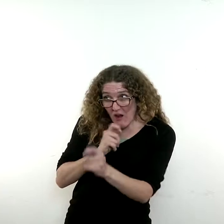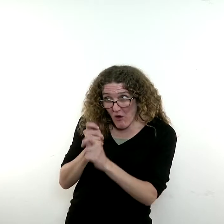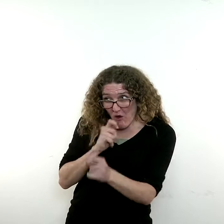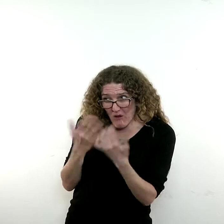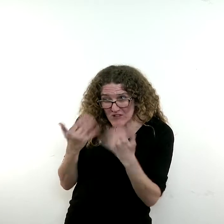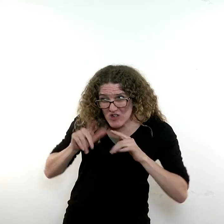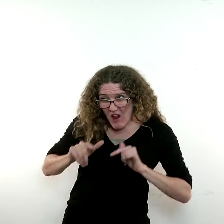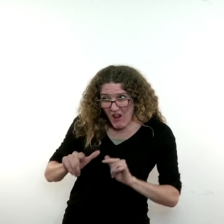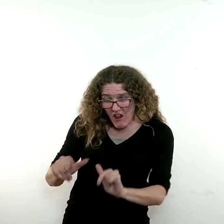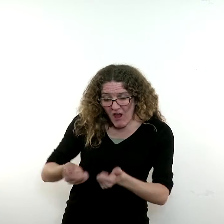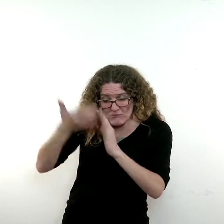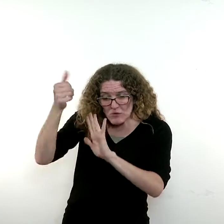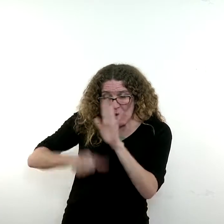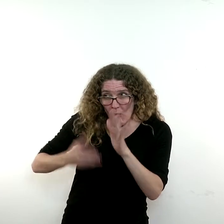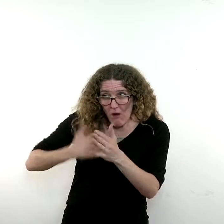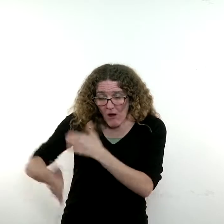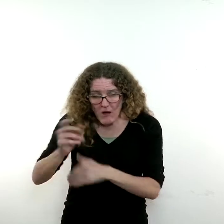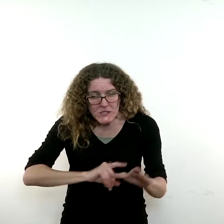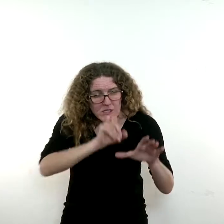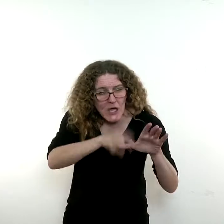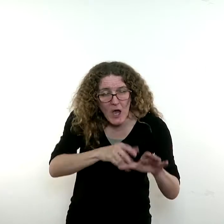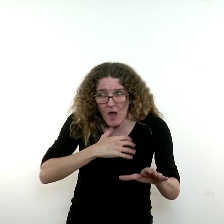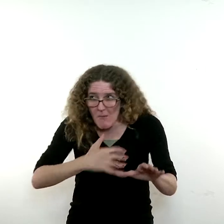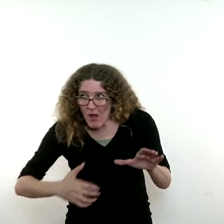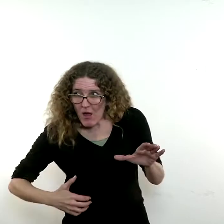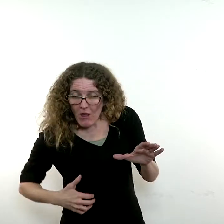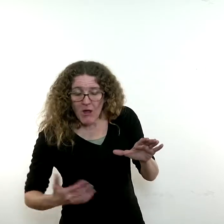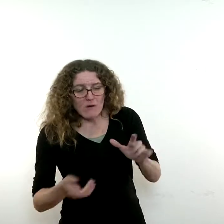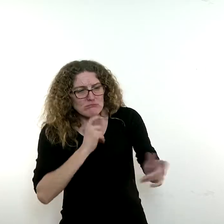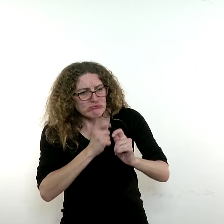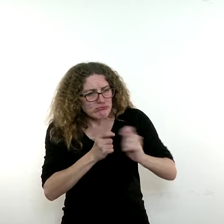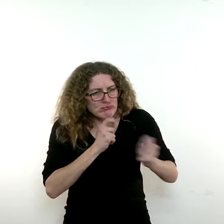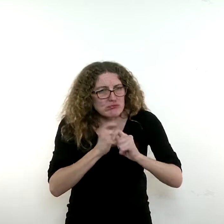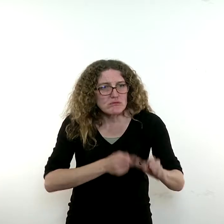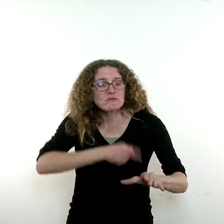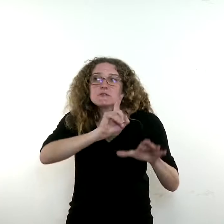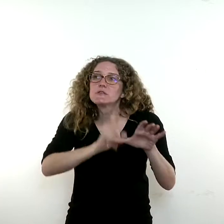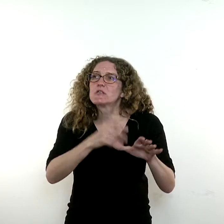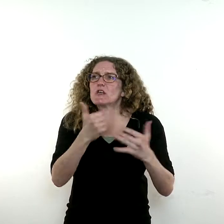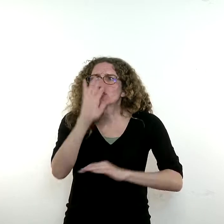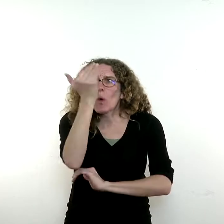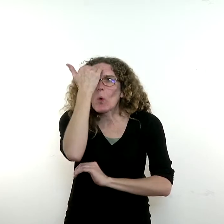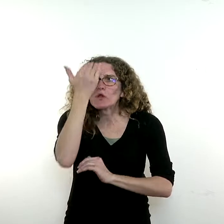Il y est depuis des mois entre les organisations syndicales et le maire. Les organisations syndicales l'ont reconnu dans la presse.